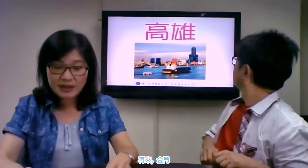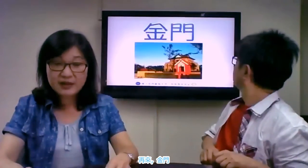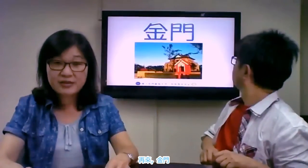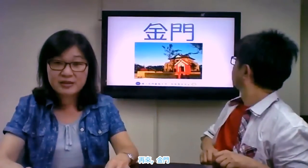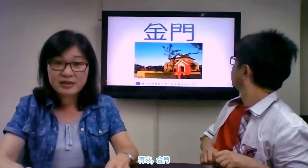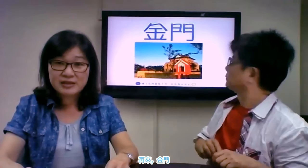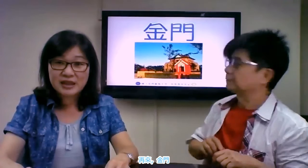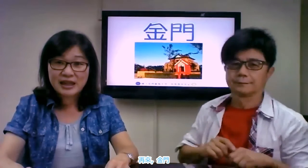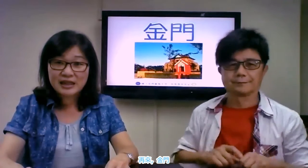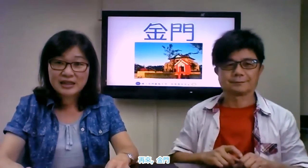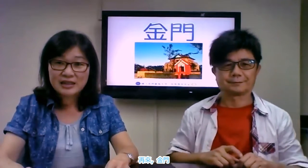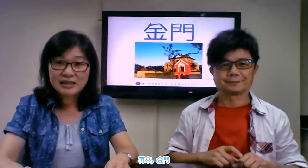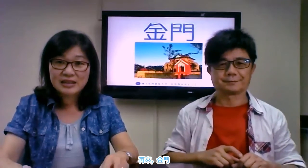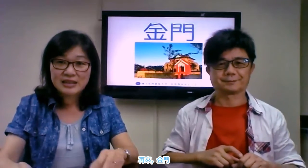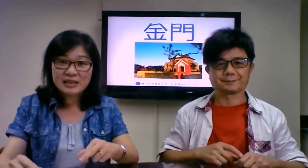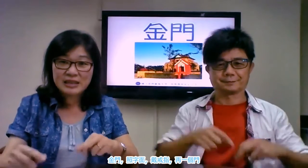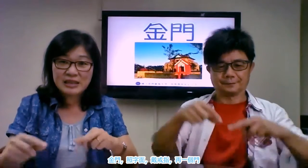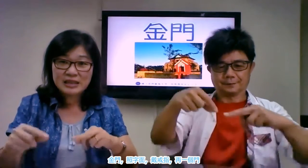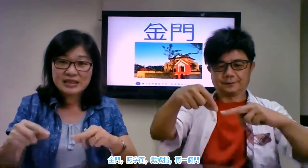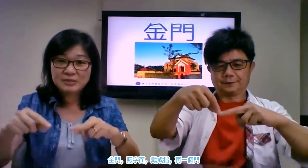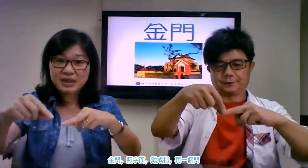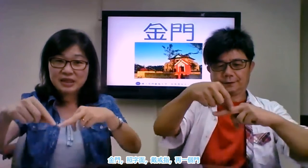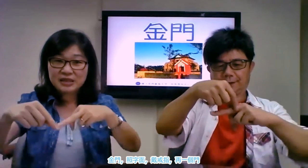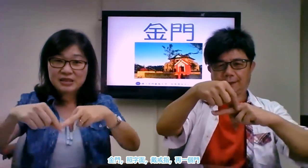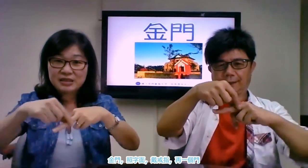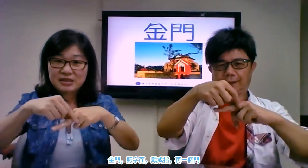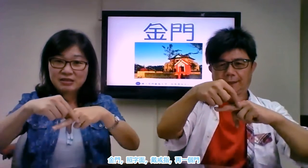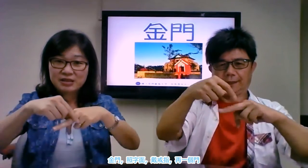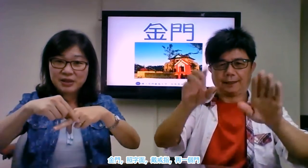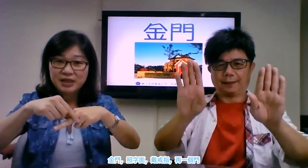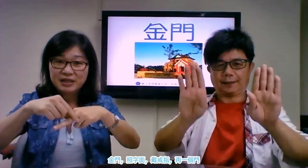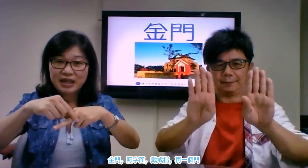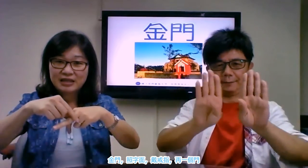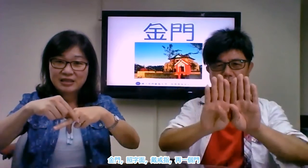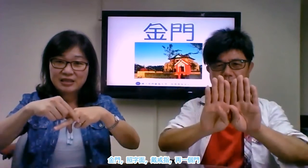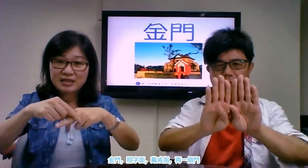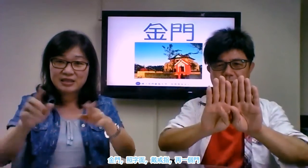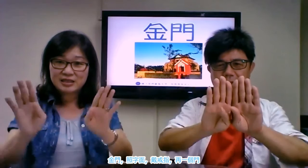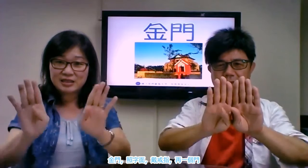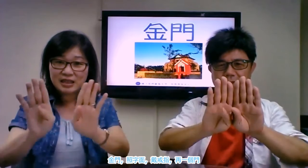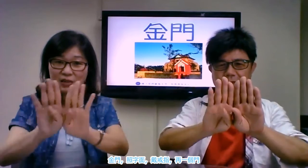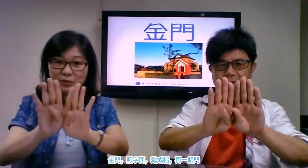好，再来。金门照字面戴金戒指，然后